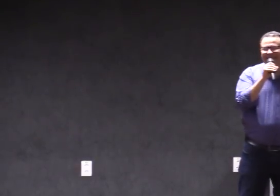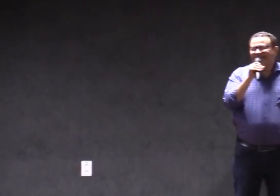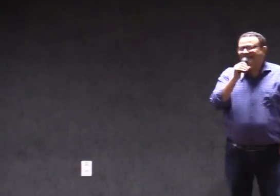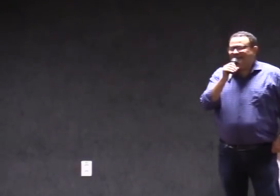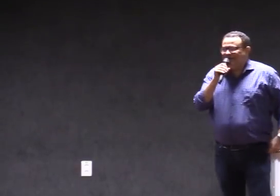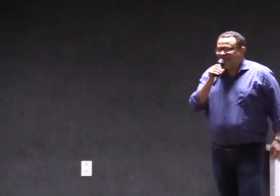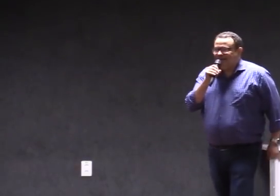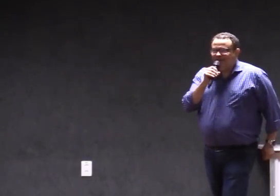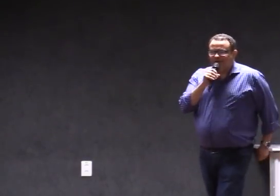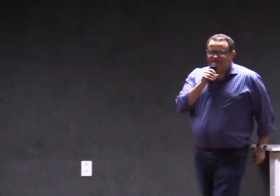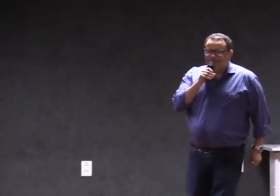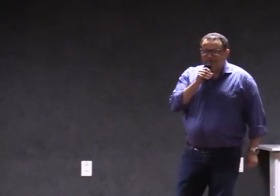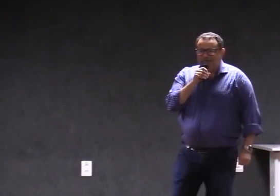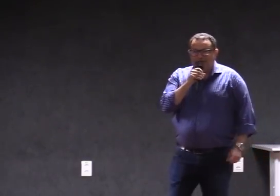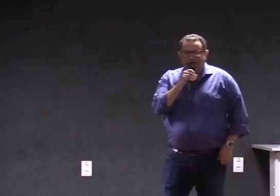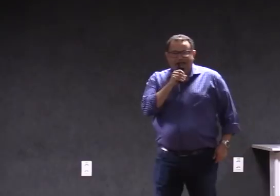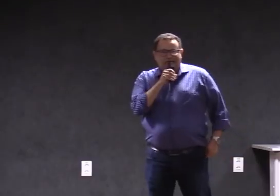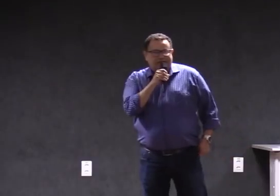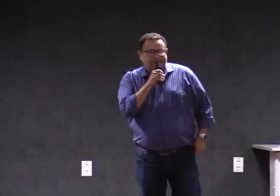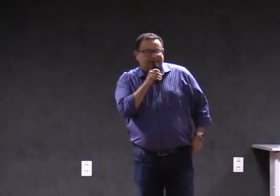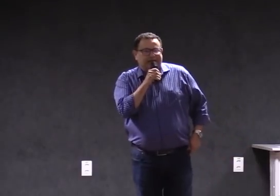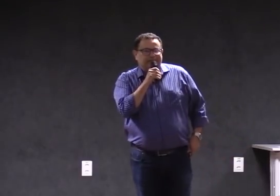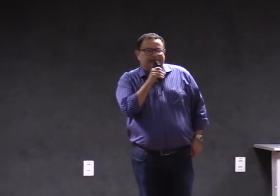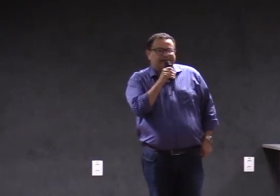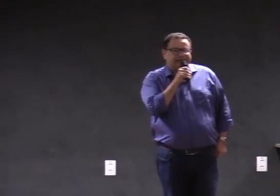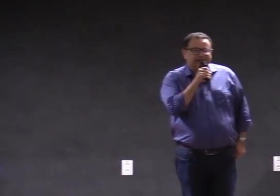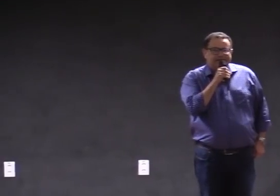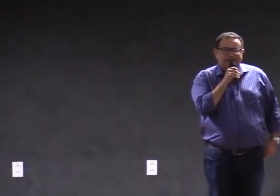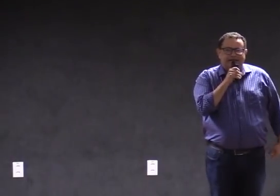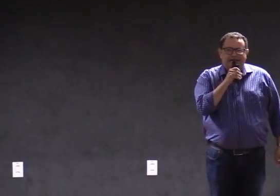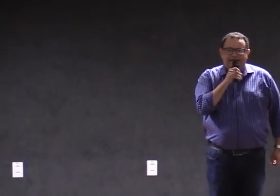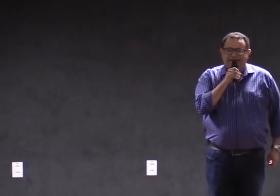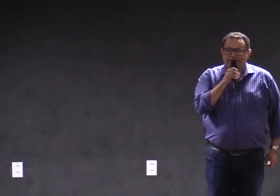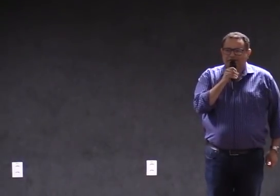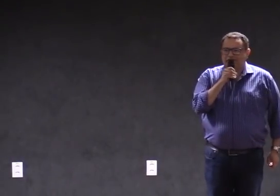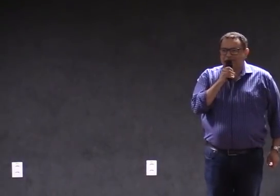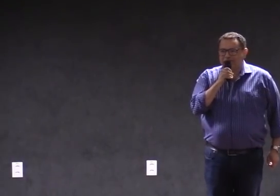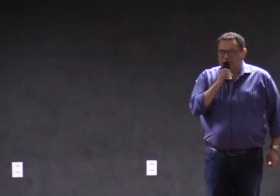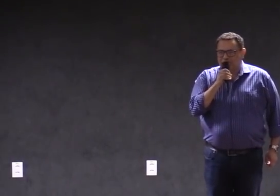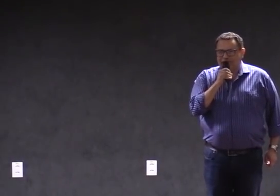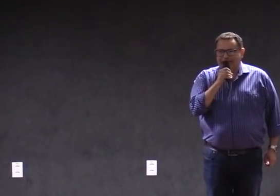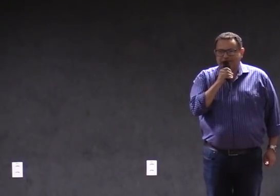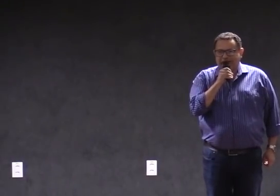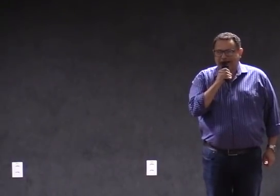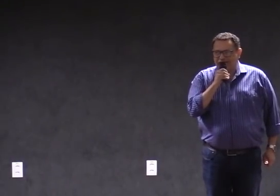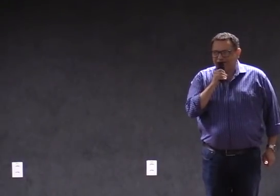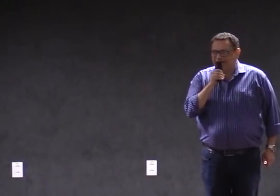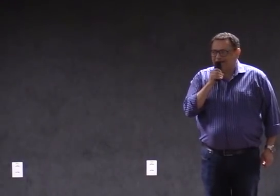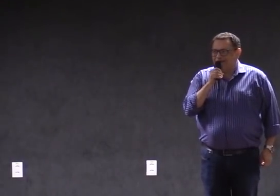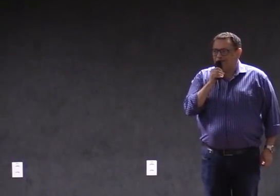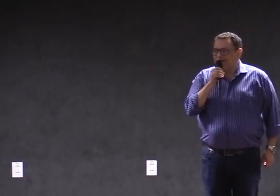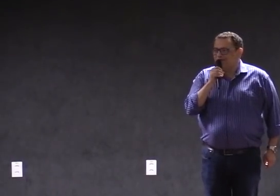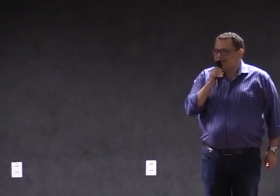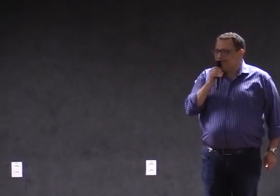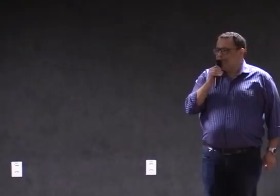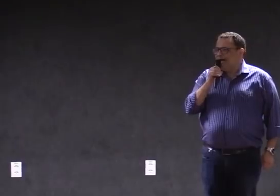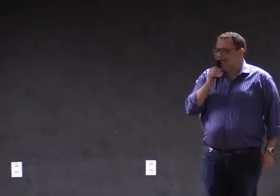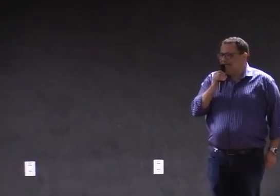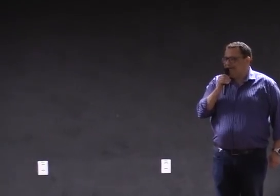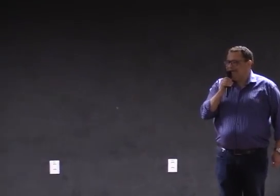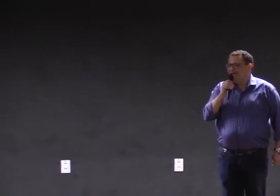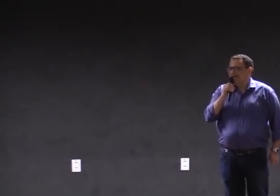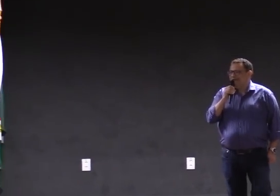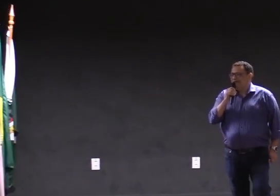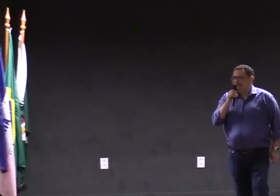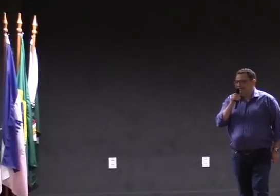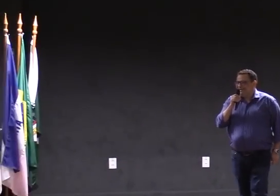Obrigado. Então, nós temos hoje a nossa palestrante, que a gente chama em português Marja. Eu acredito que seja